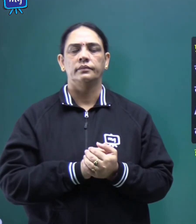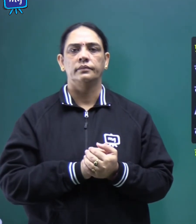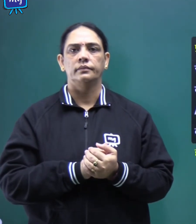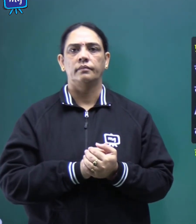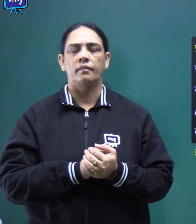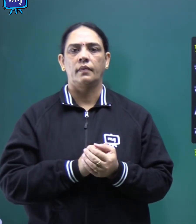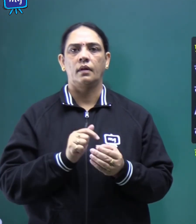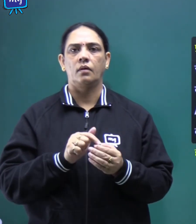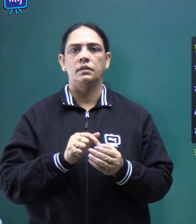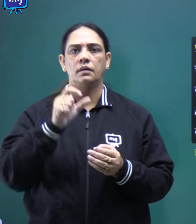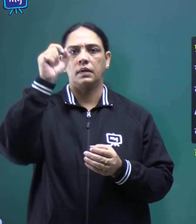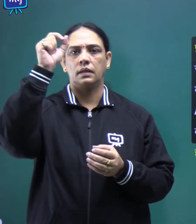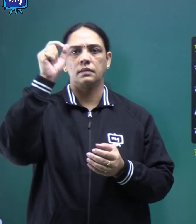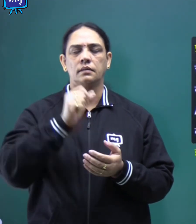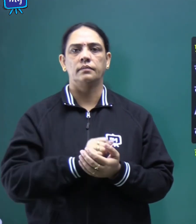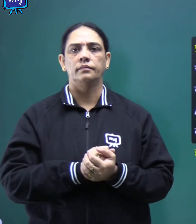प्रश्न नंबर 10,